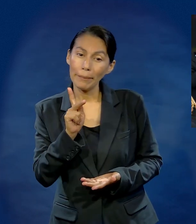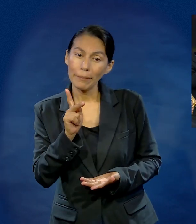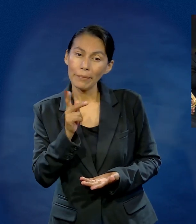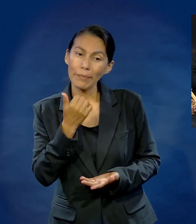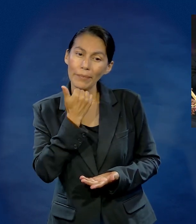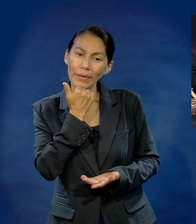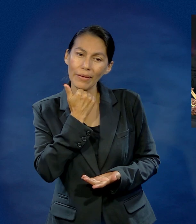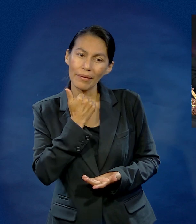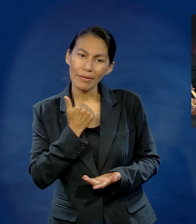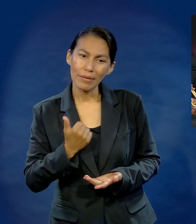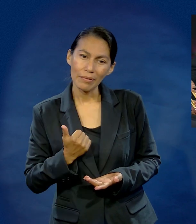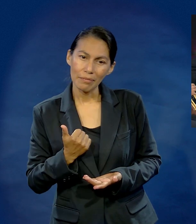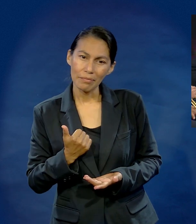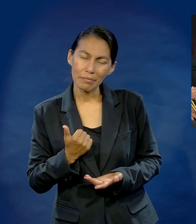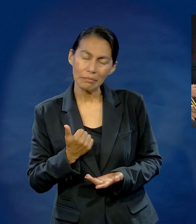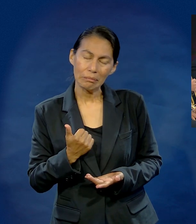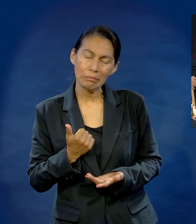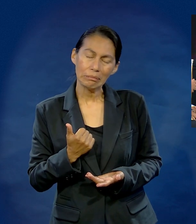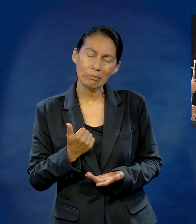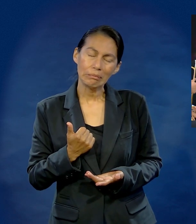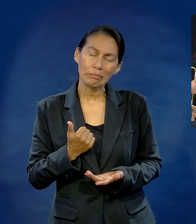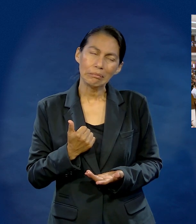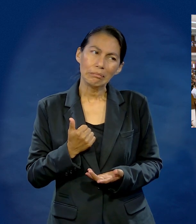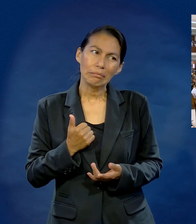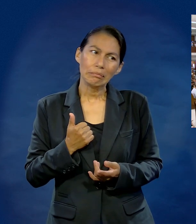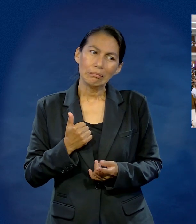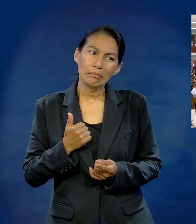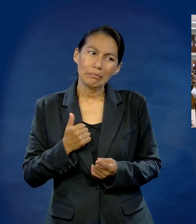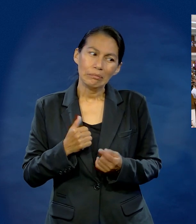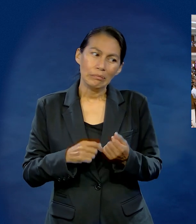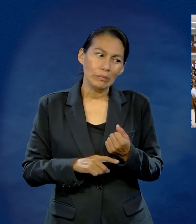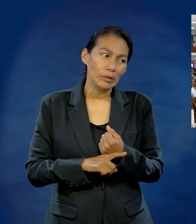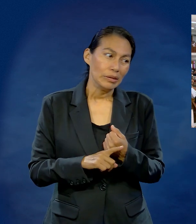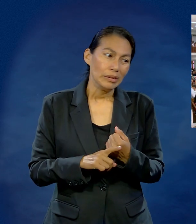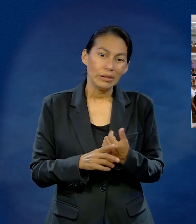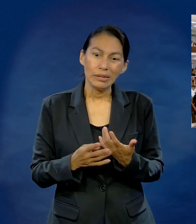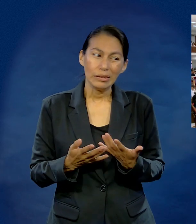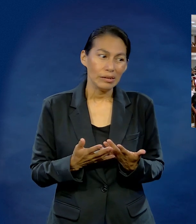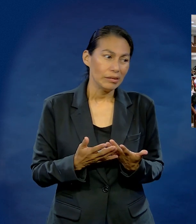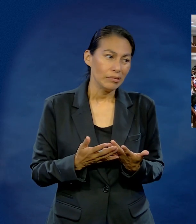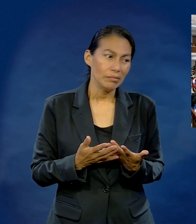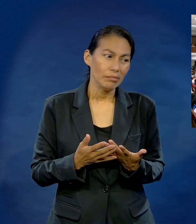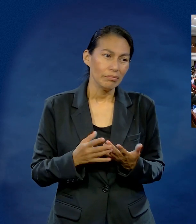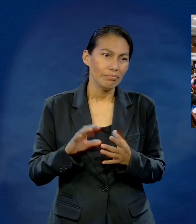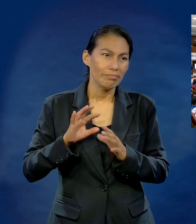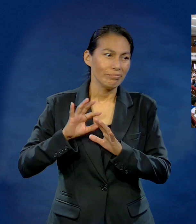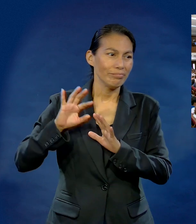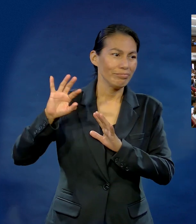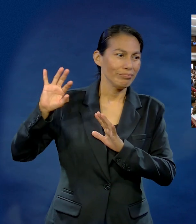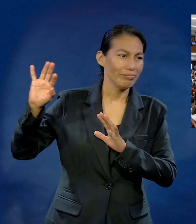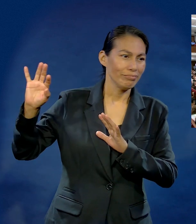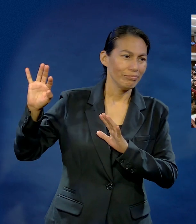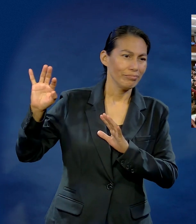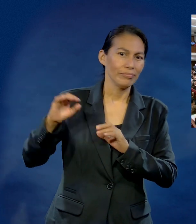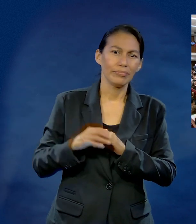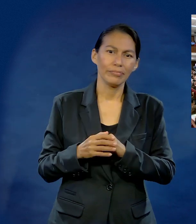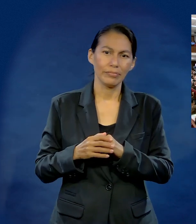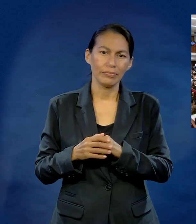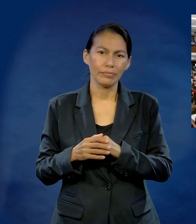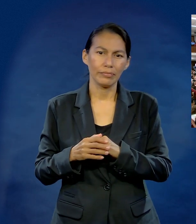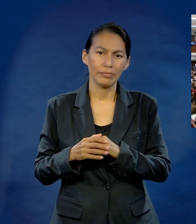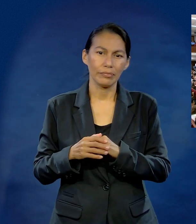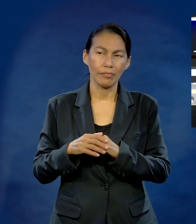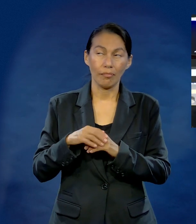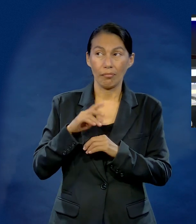fe? ¿No es él el que nos inspiramos lecciones de escuela sabática por montones? No